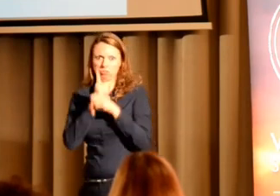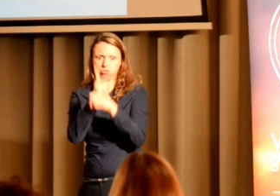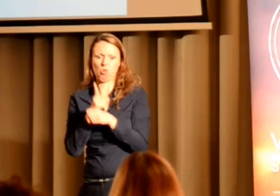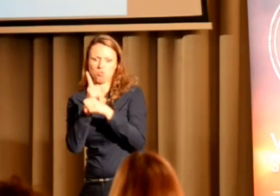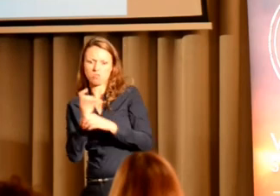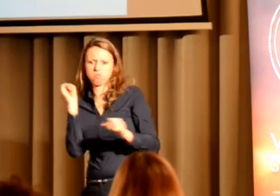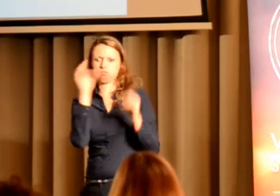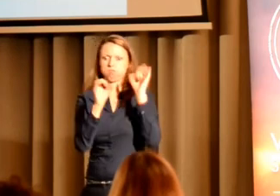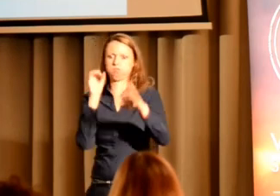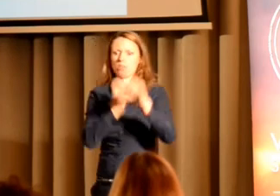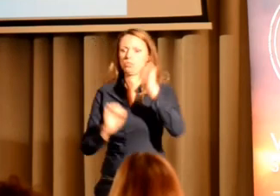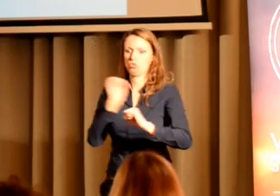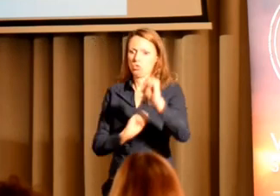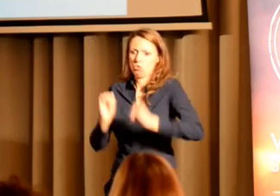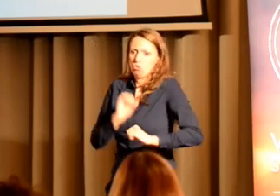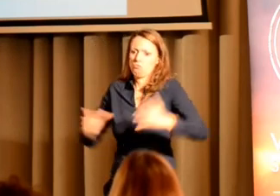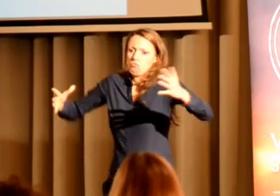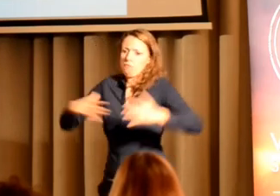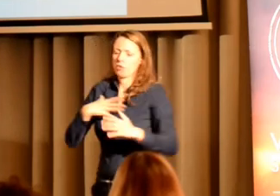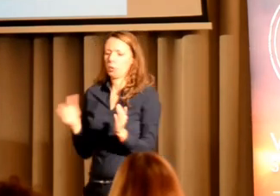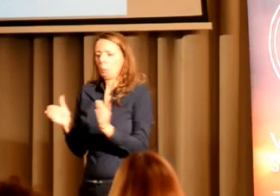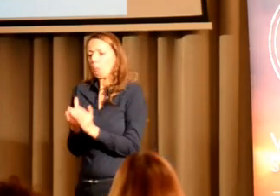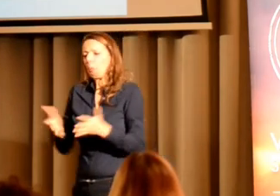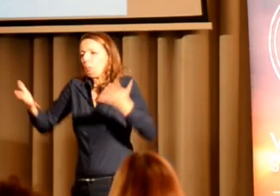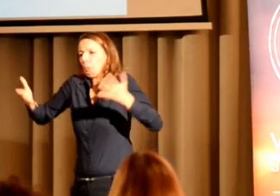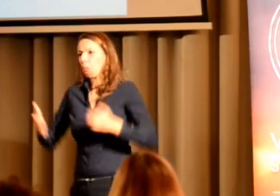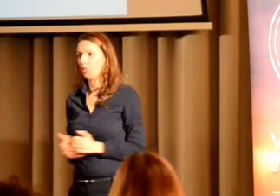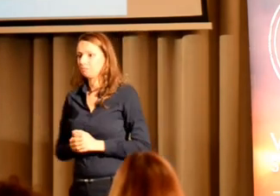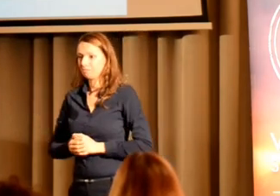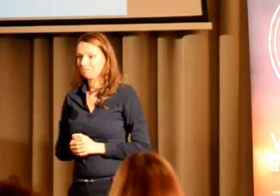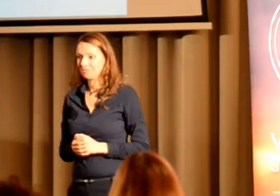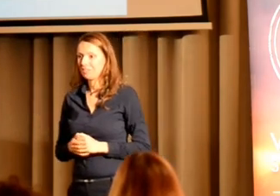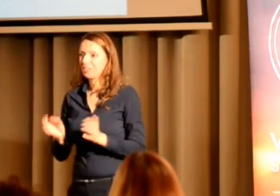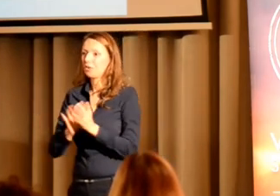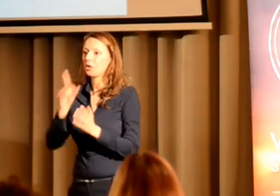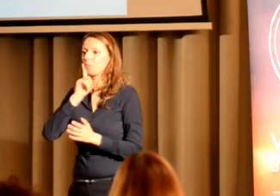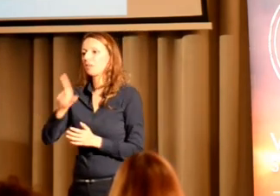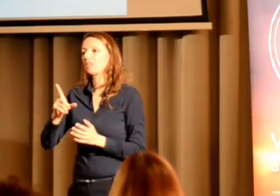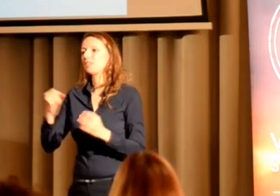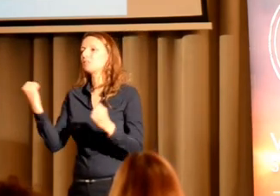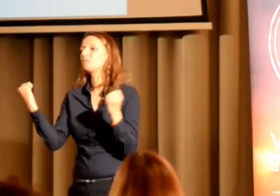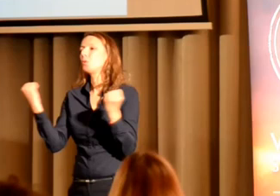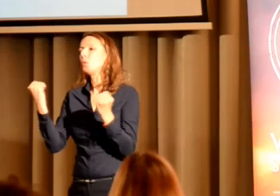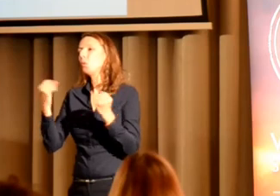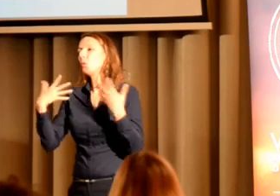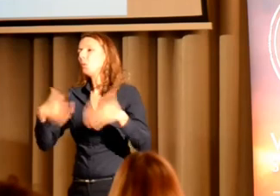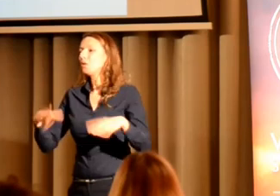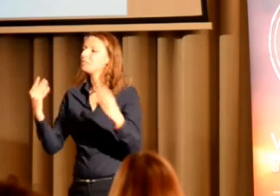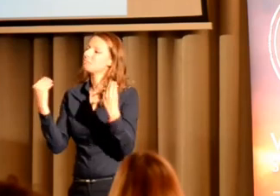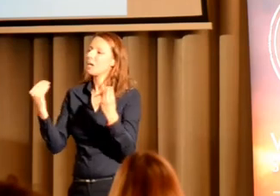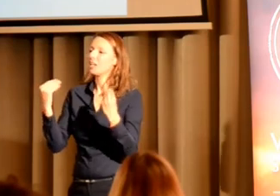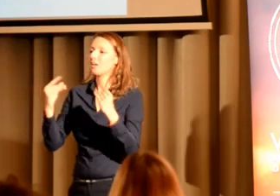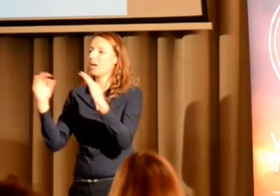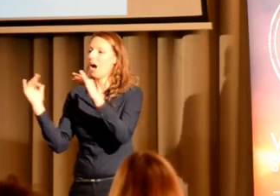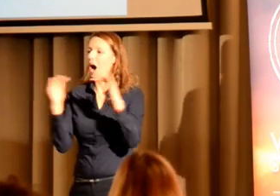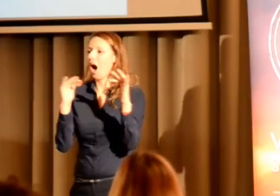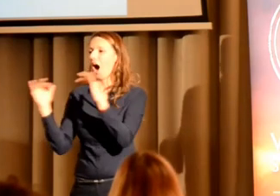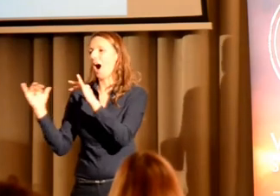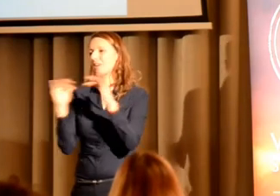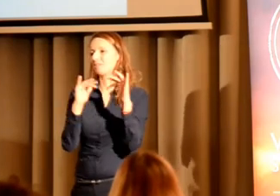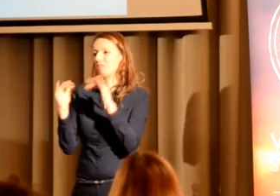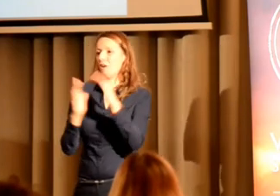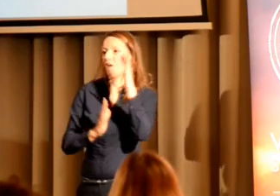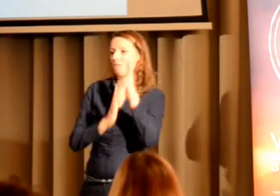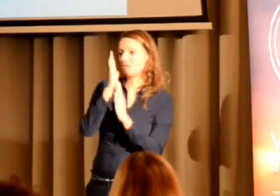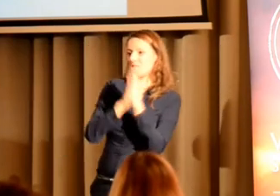także grupa żubrów, która robi dokładnie to samo. Także świetna harmonia pomiędzy wojskiem a przyrodą. Ale to